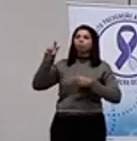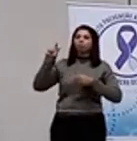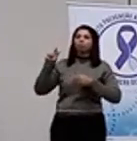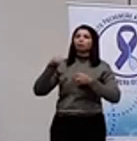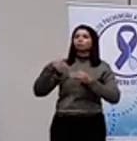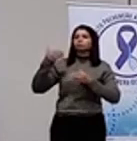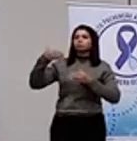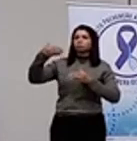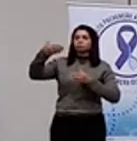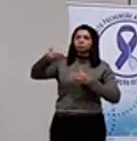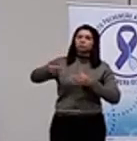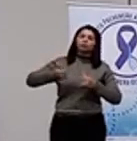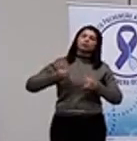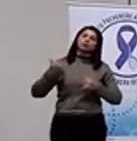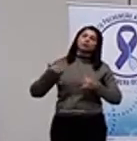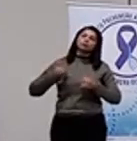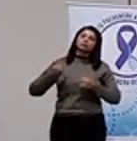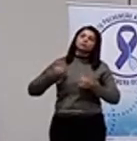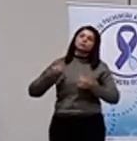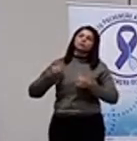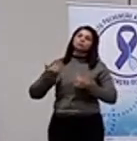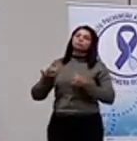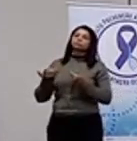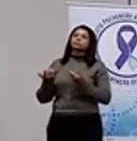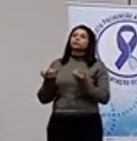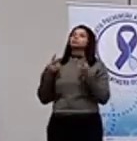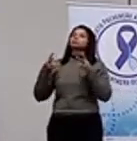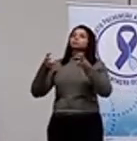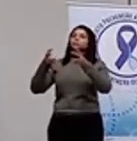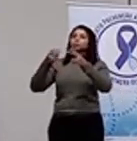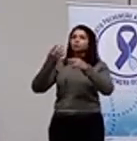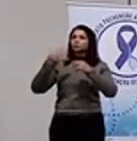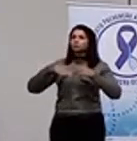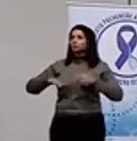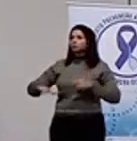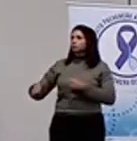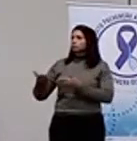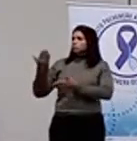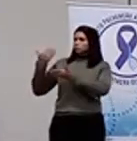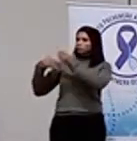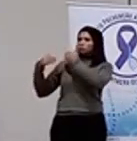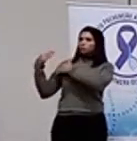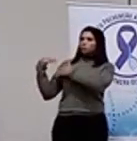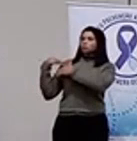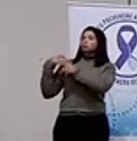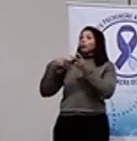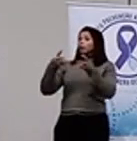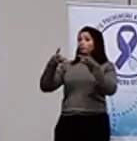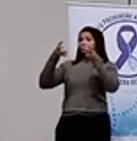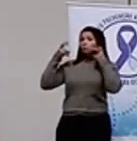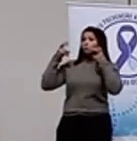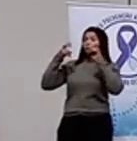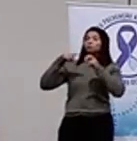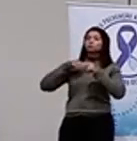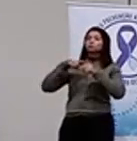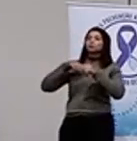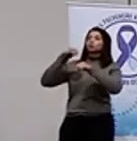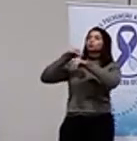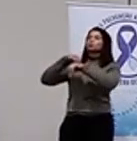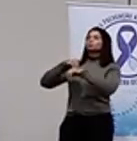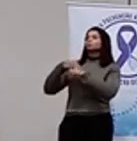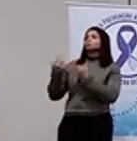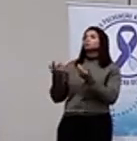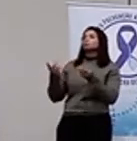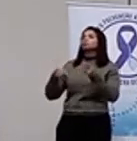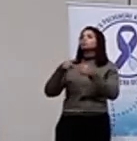idade. Então, cânceres em idade mais precoce sempre deveriam chamar a atenção. Existem alguns tumores que são típicos dos jovens, mas existem